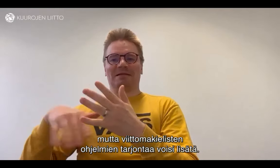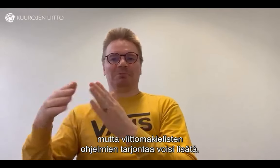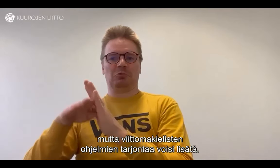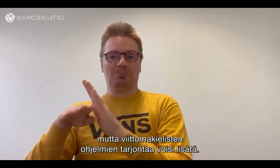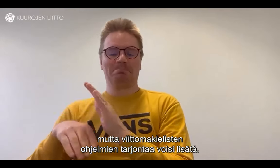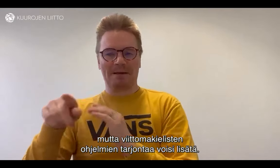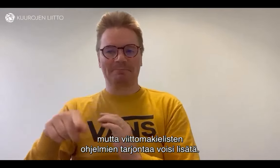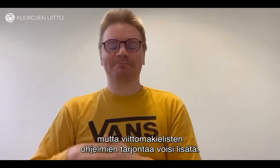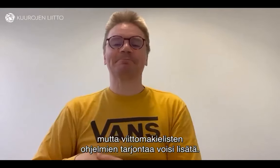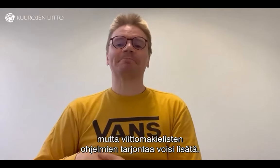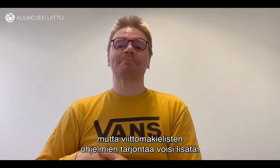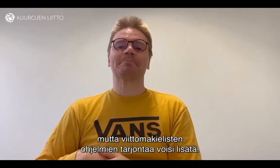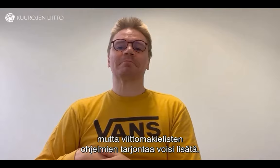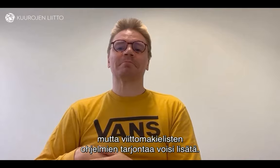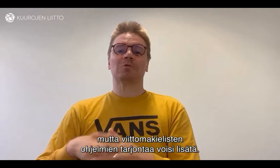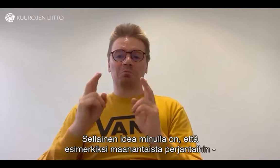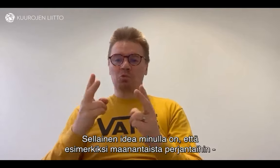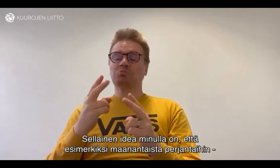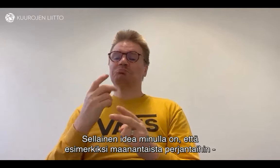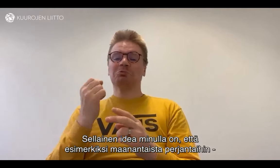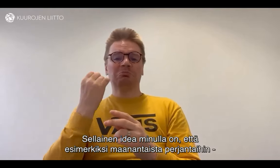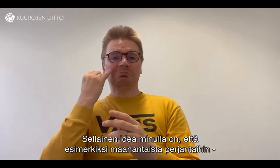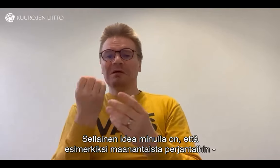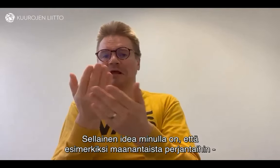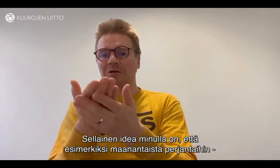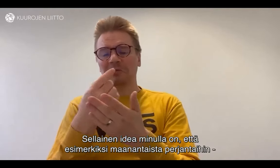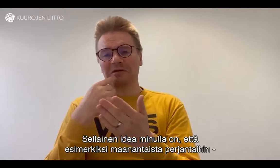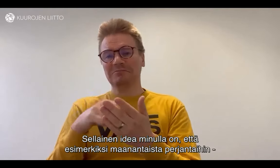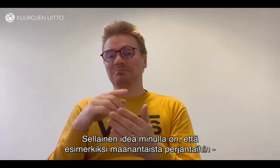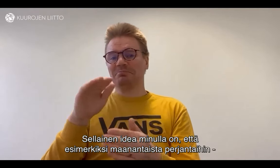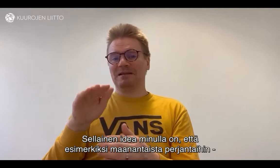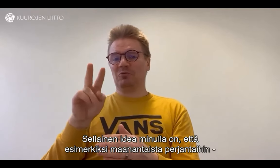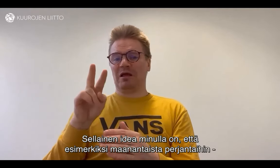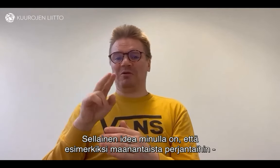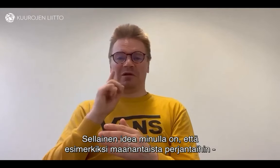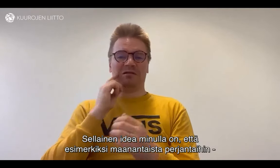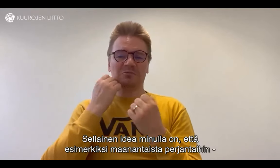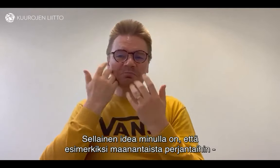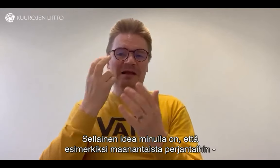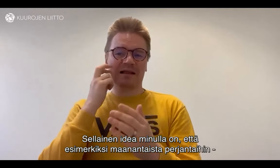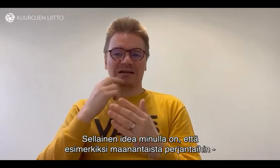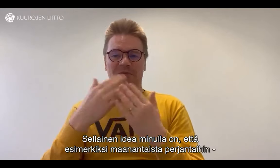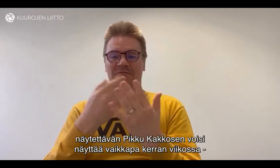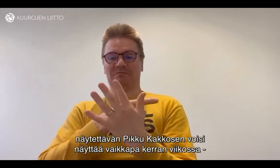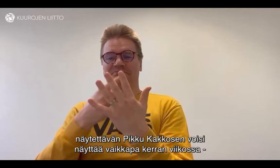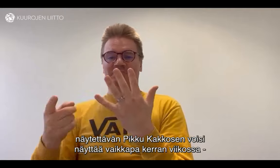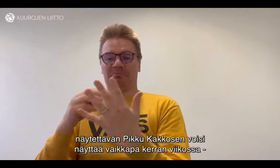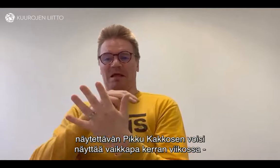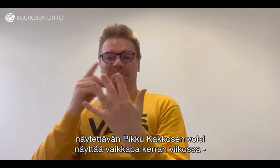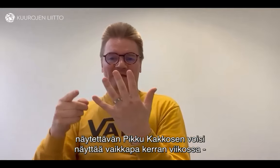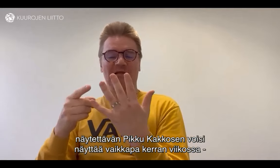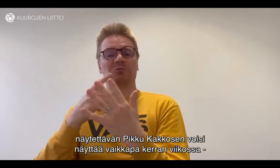Jokunen tulkattu lastenohjelma siellä täällä on ihan ok, mutta viittomakielisten ohjelmien tarjontaa voisi lisätä. Sellainen idea minulla on, että